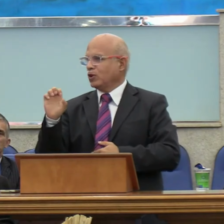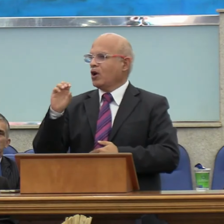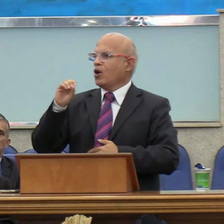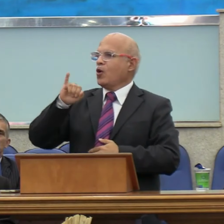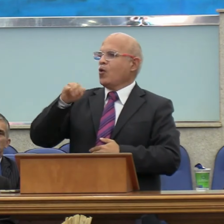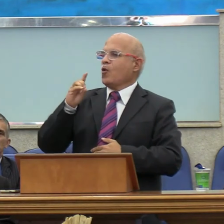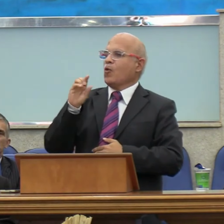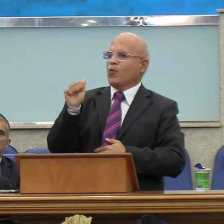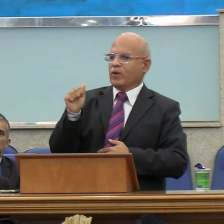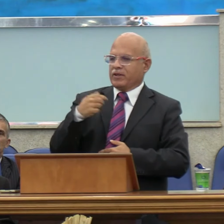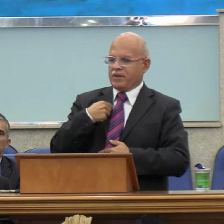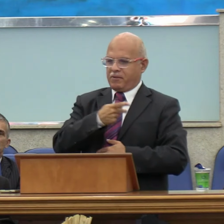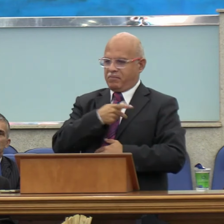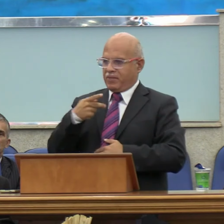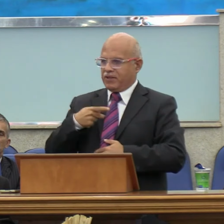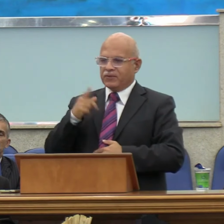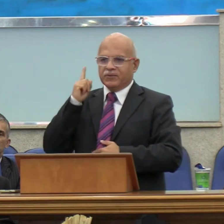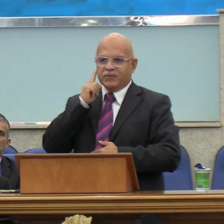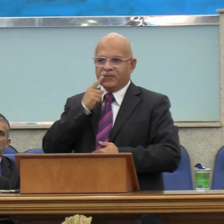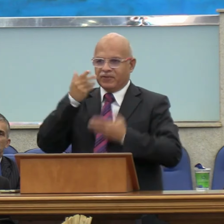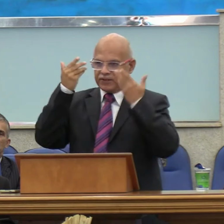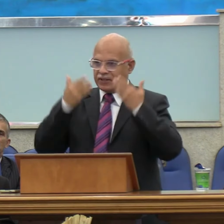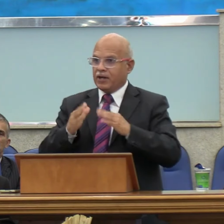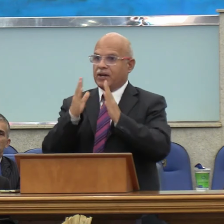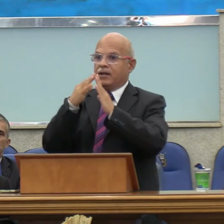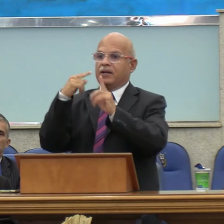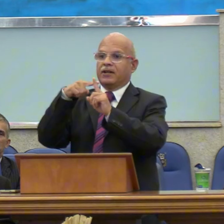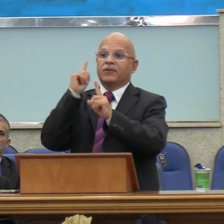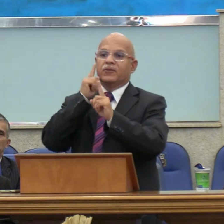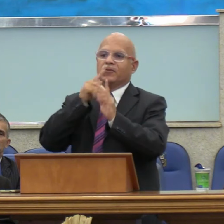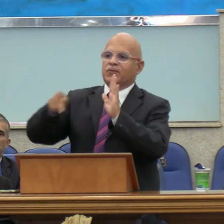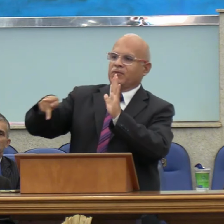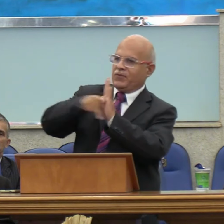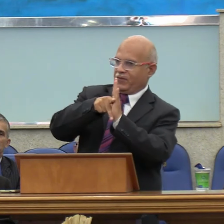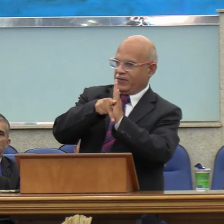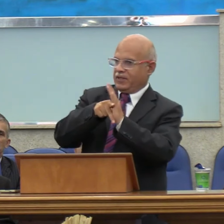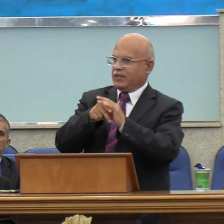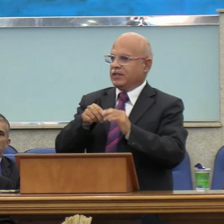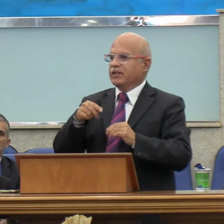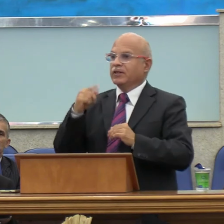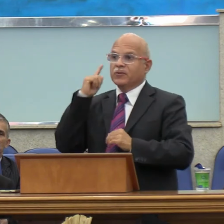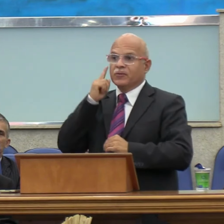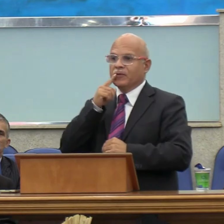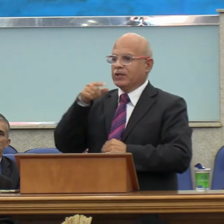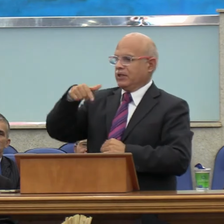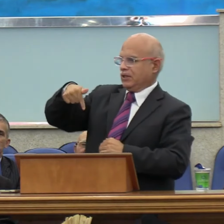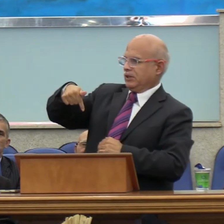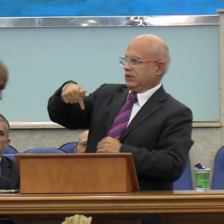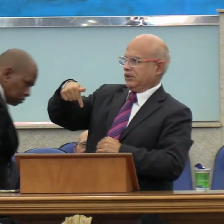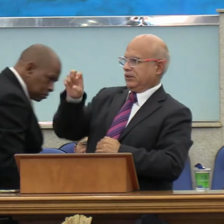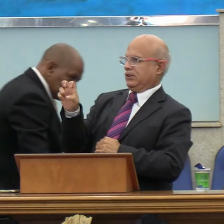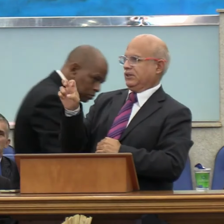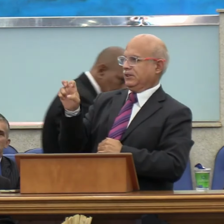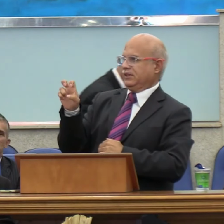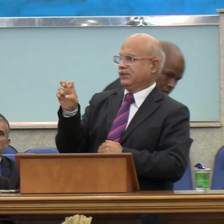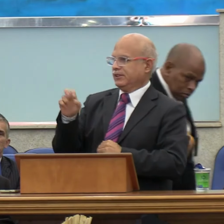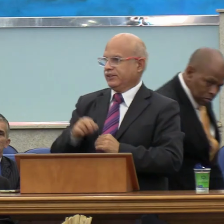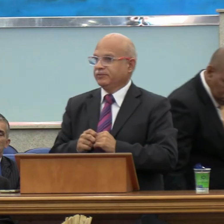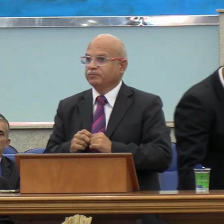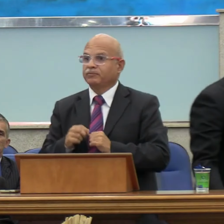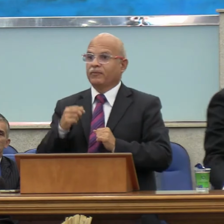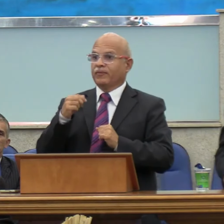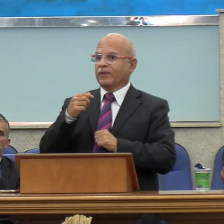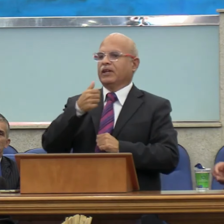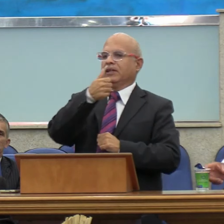O meu nome é José Ojeda, eu sou pastor, sou um pastor surdo da igreja